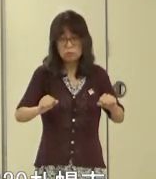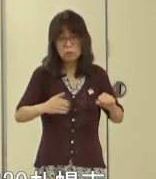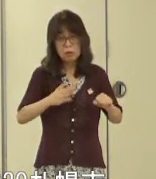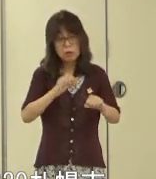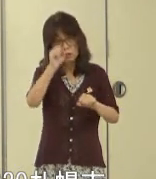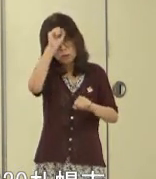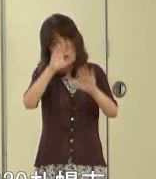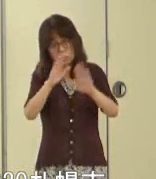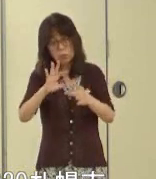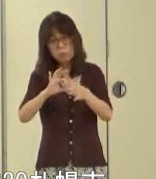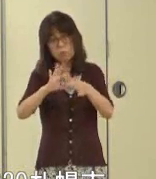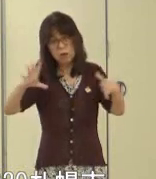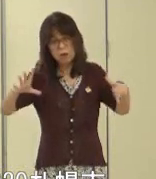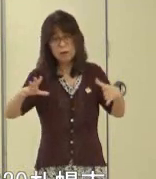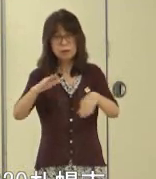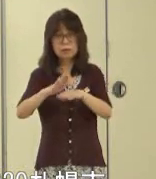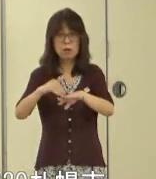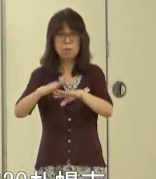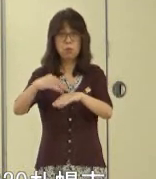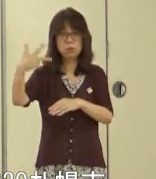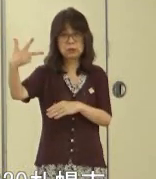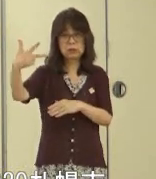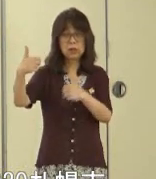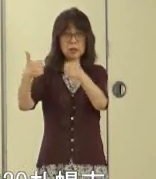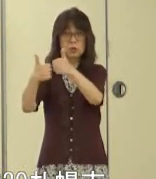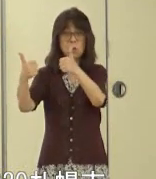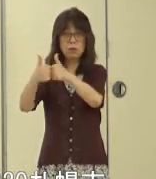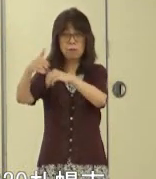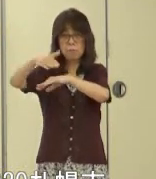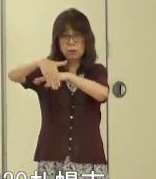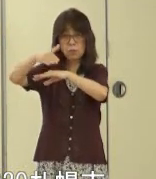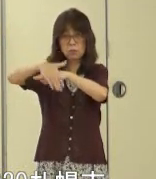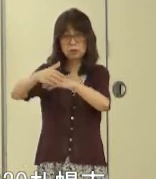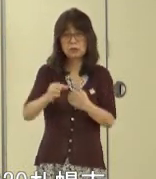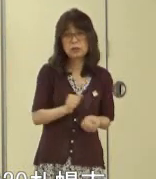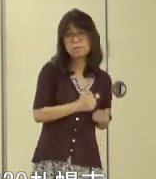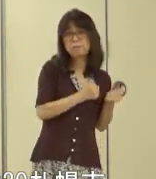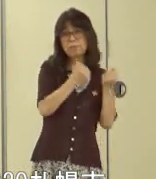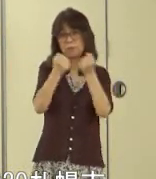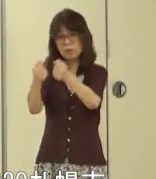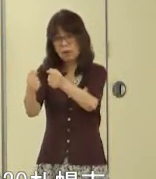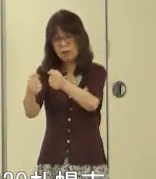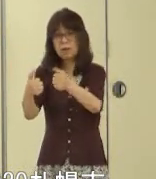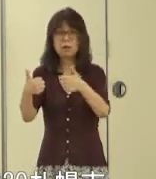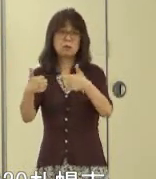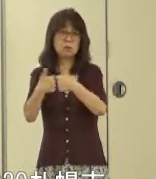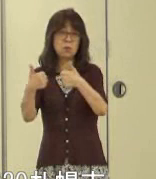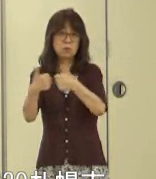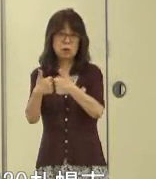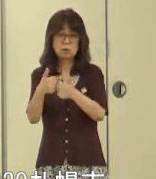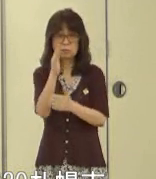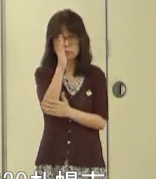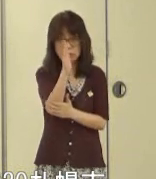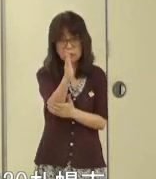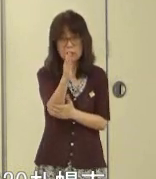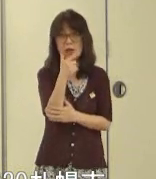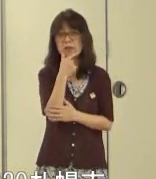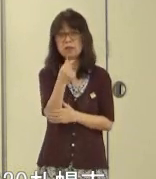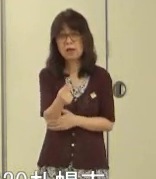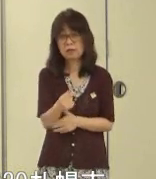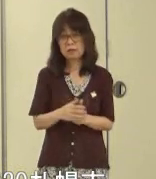市の相談窓口の方にご連絡をいただきたいというふうに思います。で、今のこうい